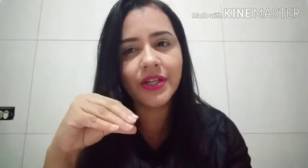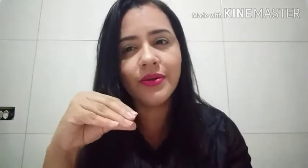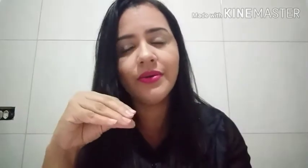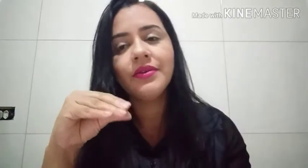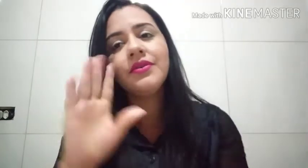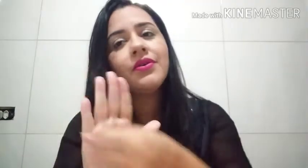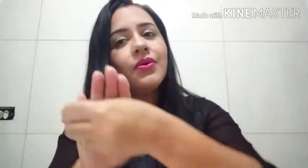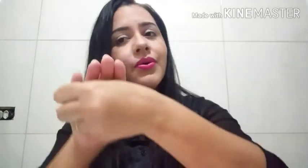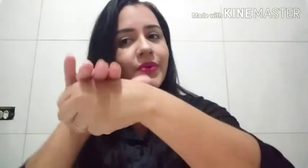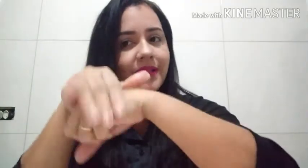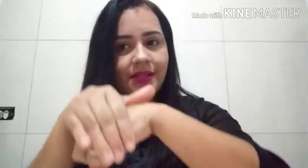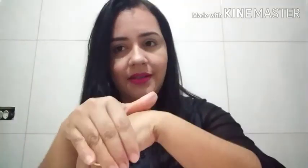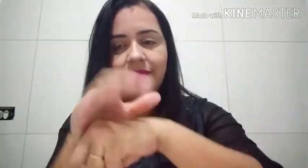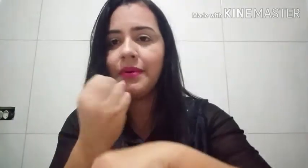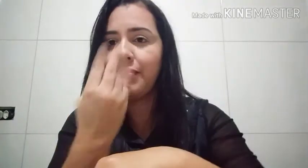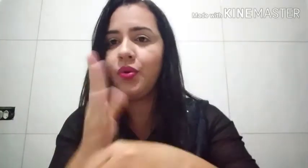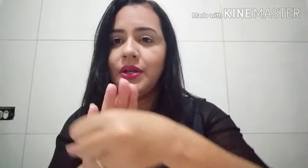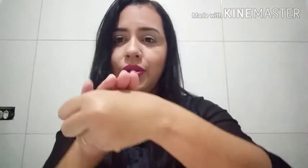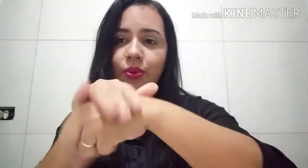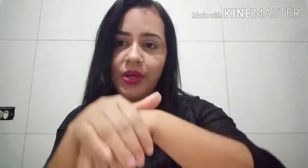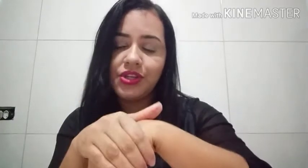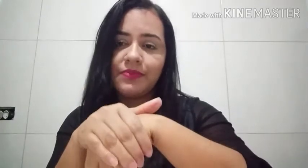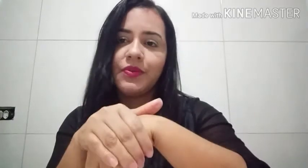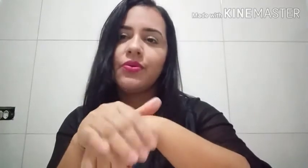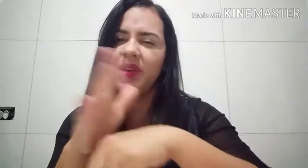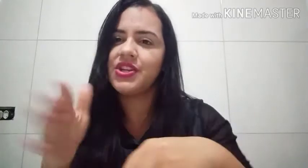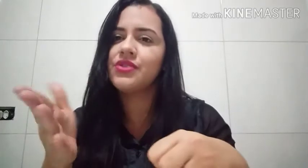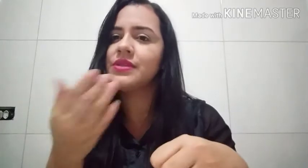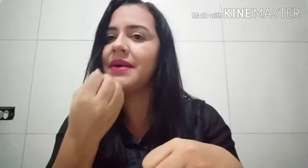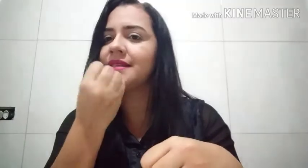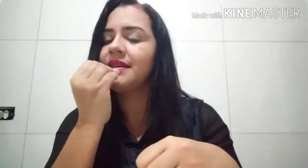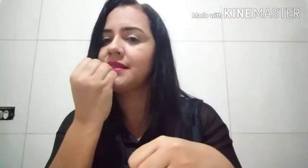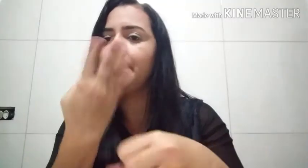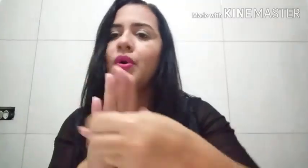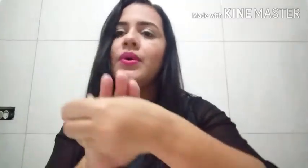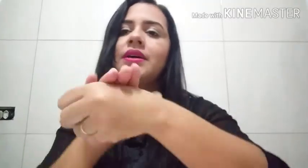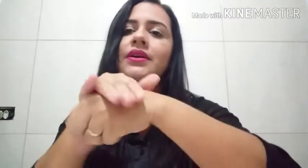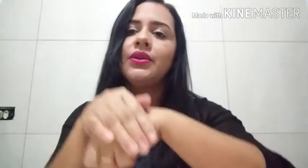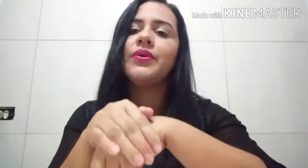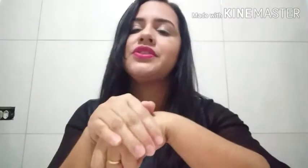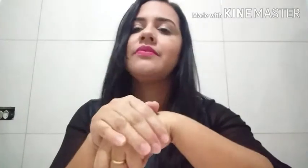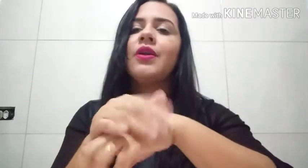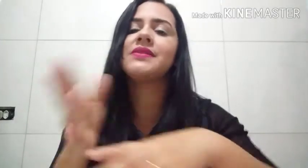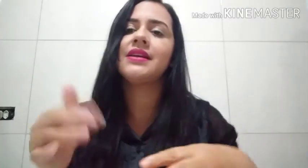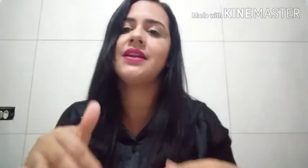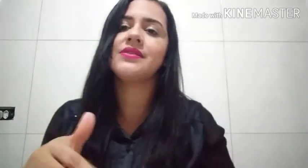Fechando ou assim. Boa noite. O que a gente usa mais é esse. Boa noite. Pelo menos aqui na nossa